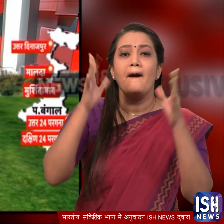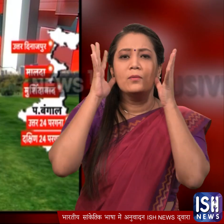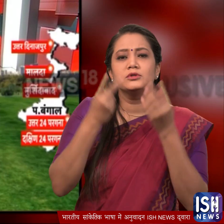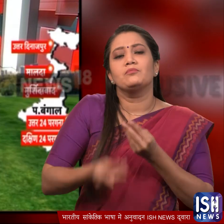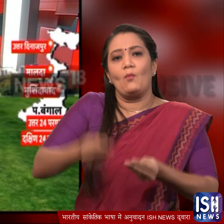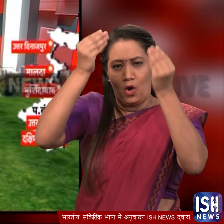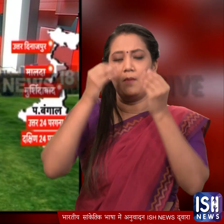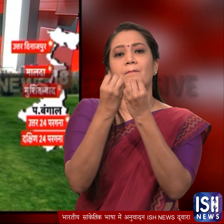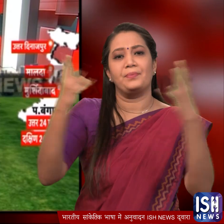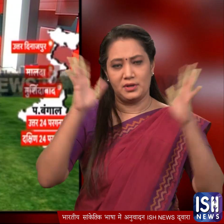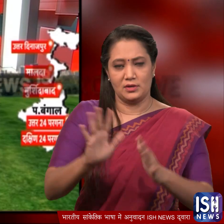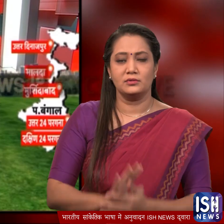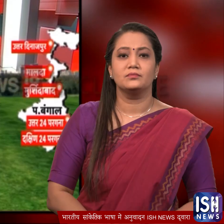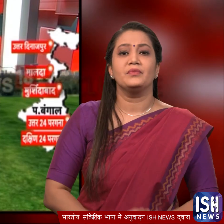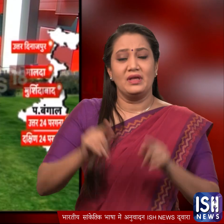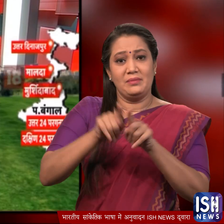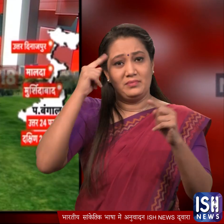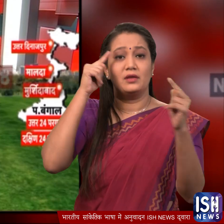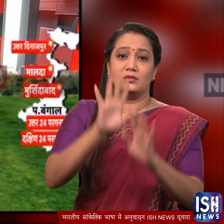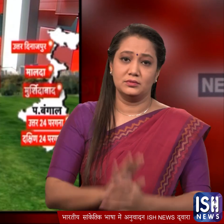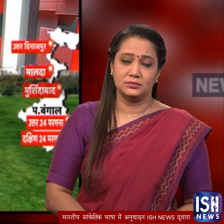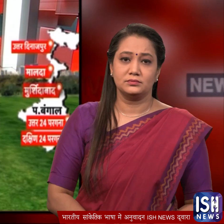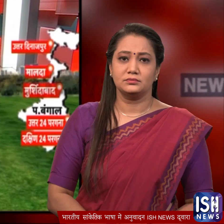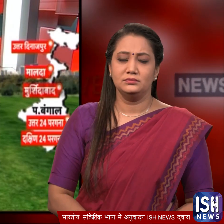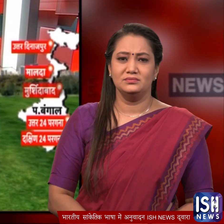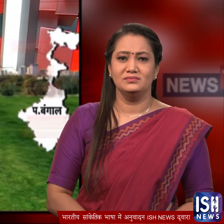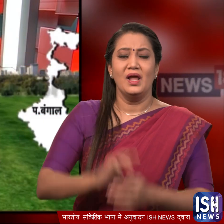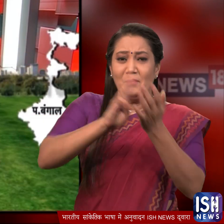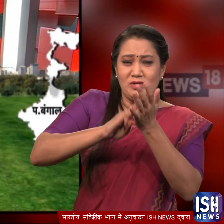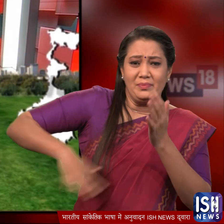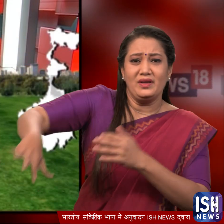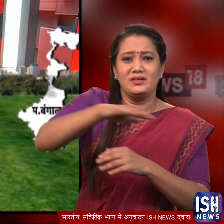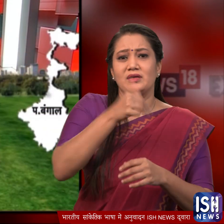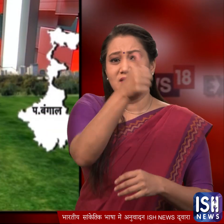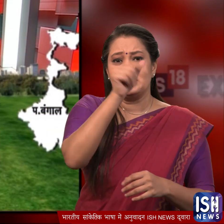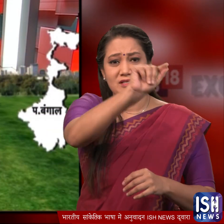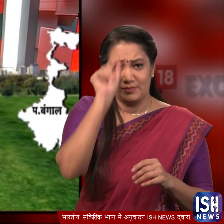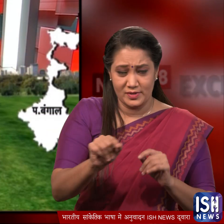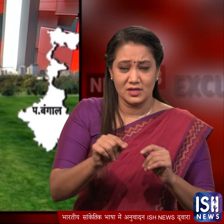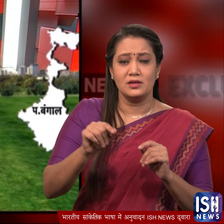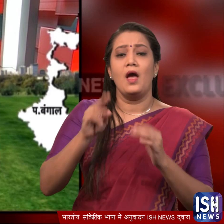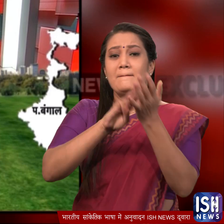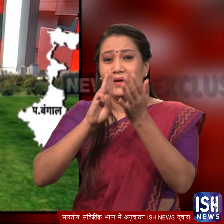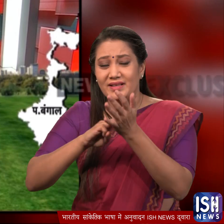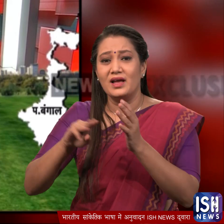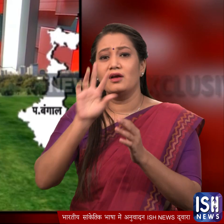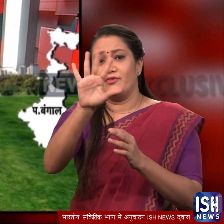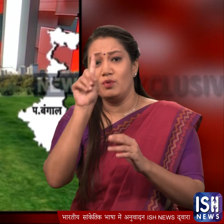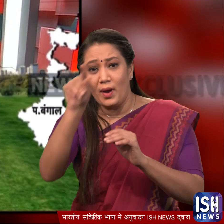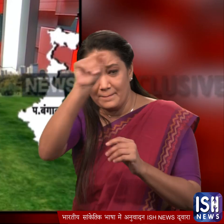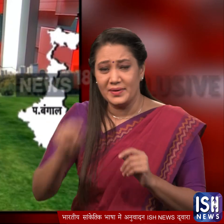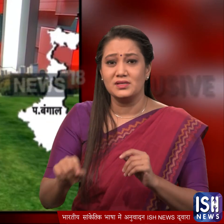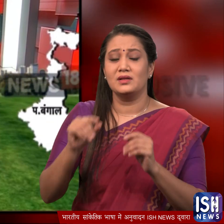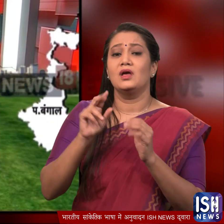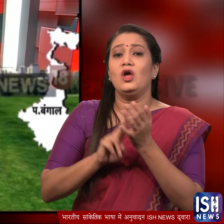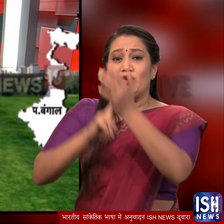मुस्लिम समुदाय के वोटरों की अच्छी खासी आबादी को माना जा रहा है, क्योंकि मुर्शिदाबाद में करीब 66%, मालदा में करीब